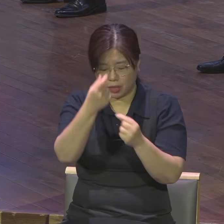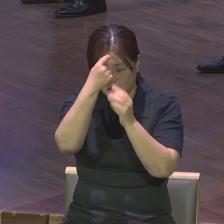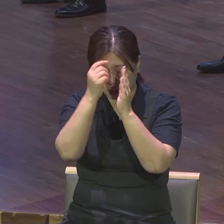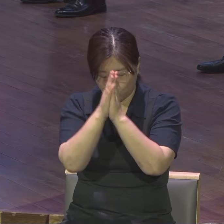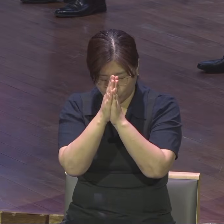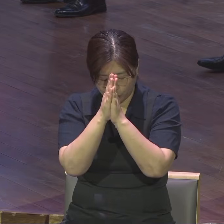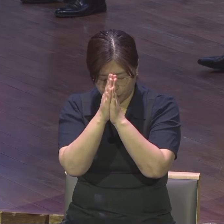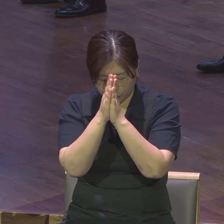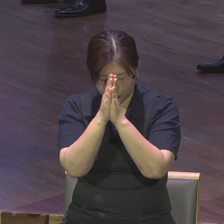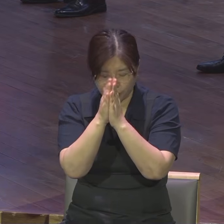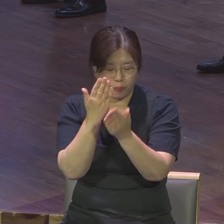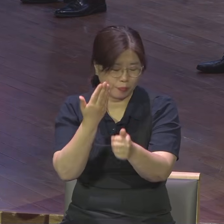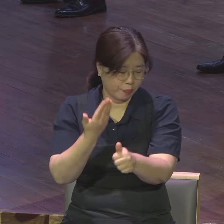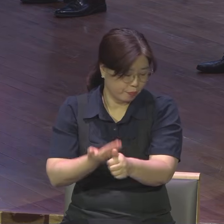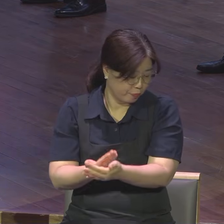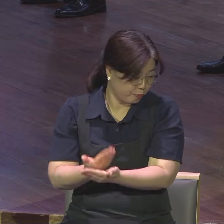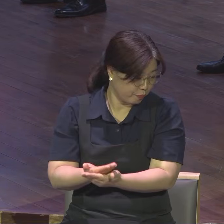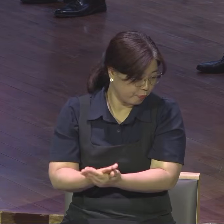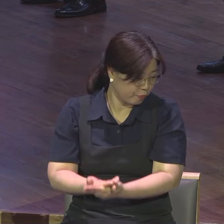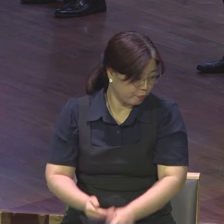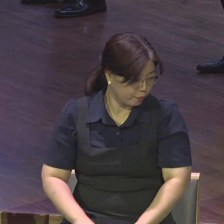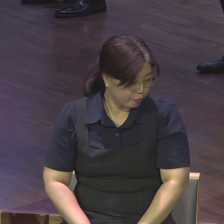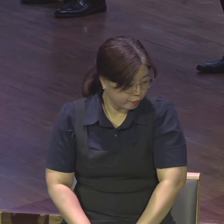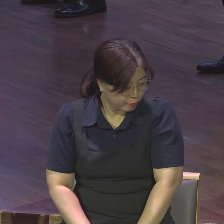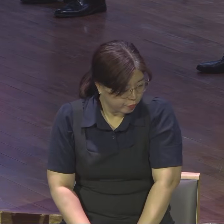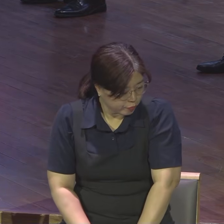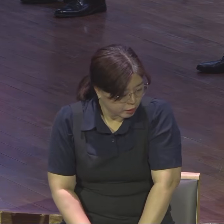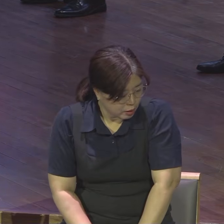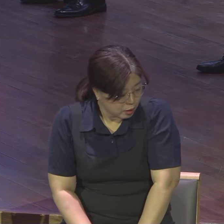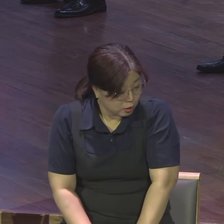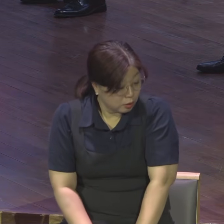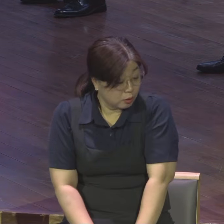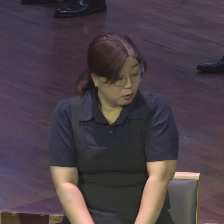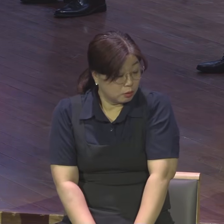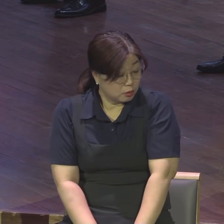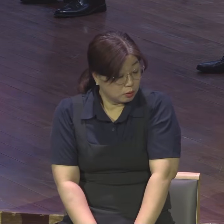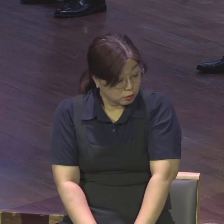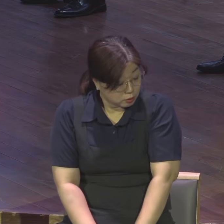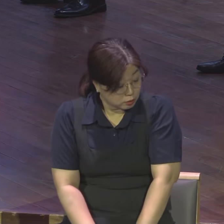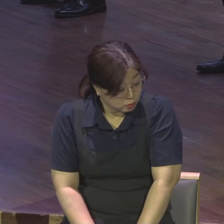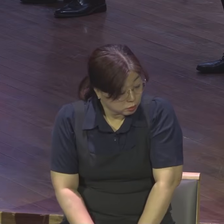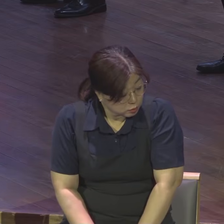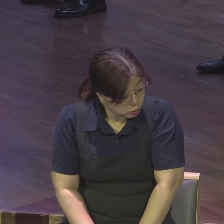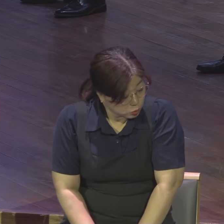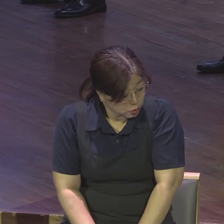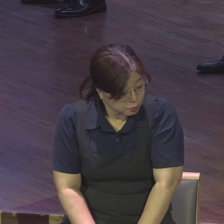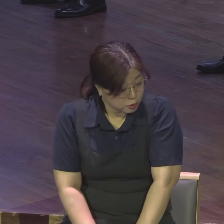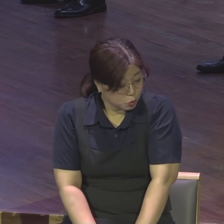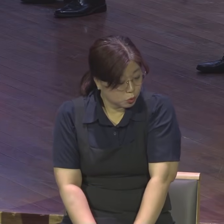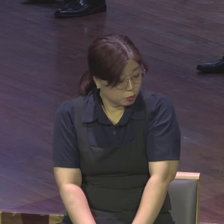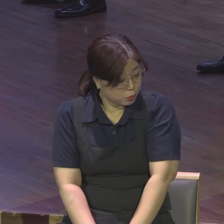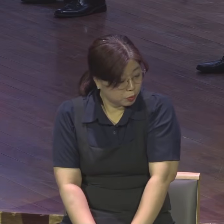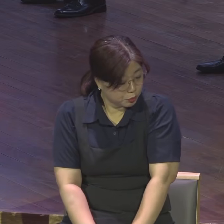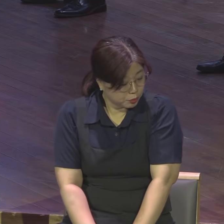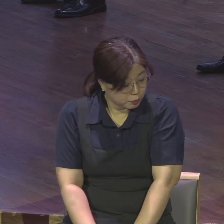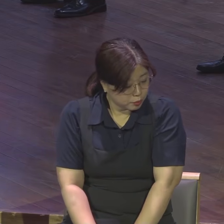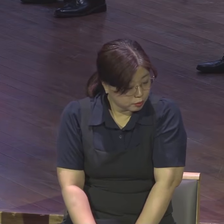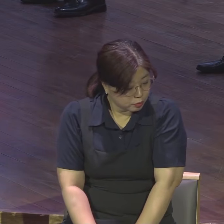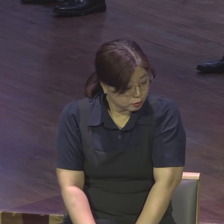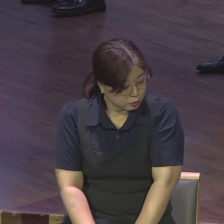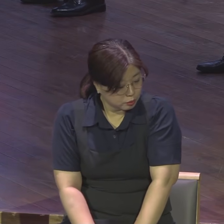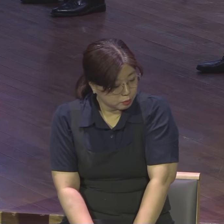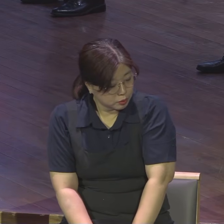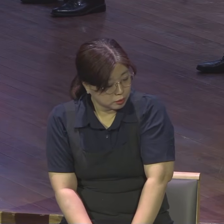살아계신 아버지 하나님 감사합니다. 하나님 이 밤에 기도할 때에 우리 사랑의 필리우의 모든 분들에게 이 시간 치유의